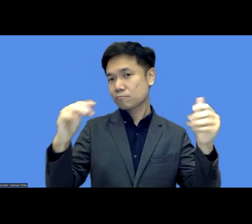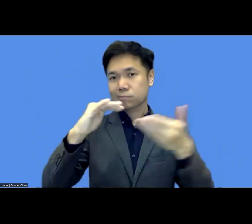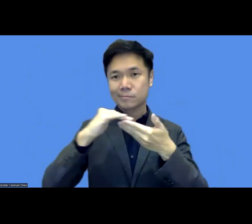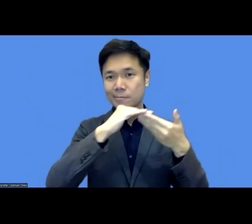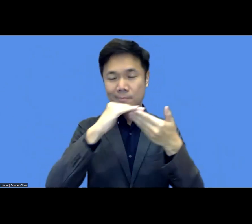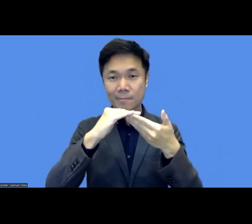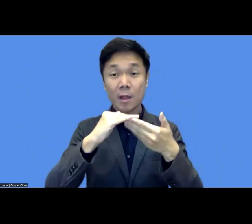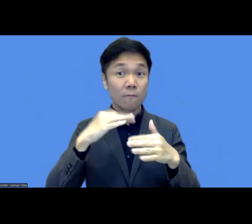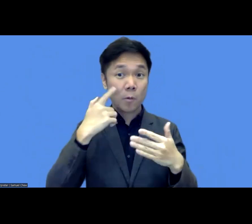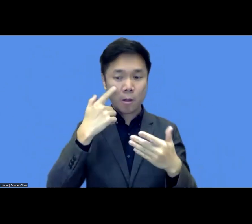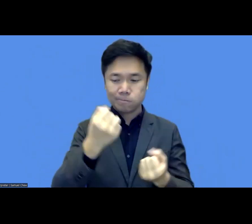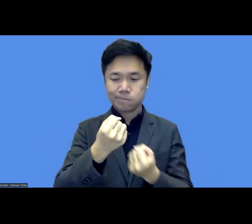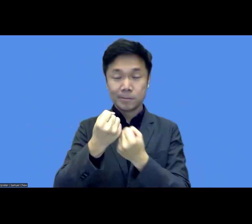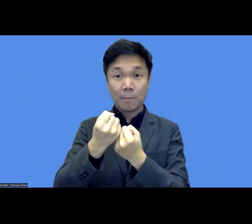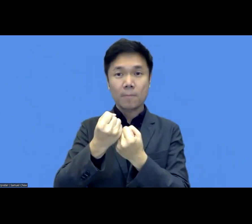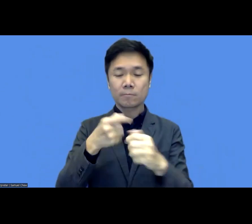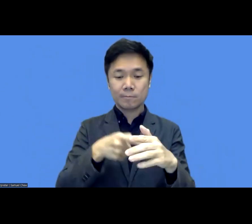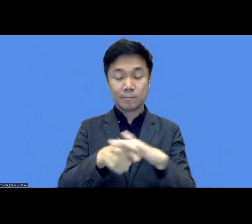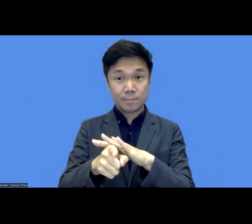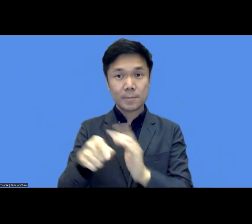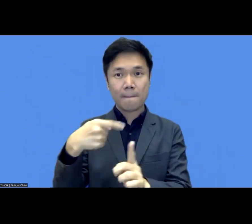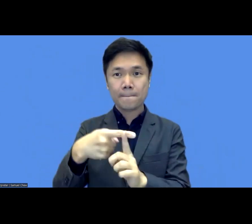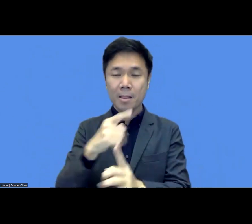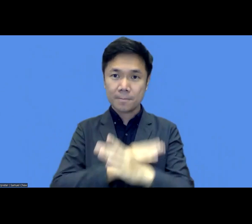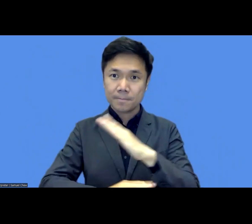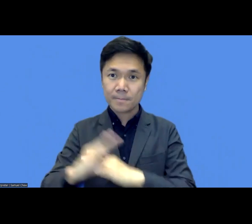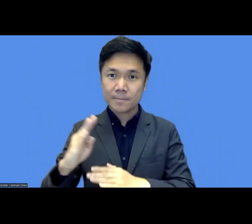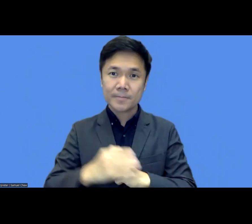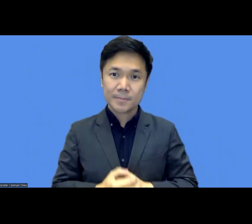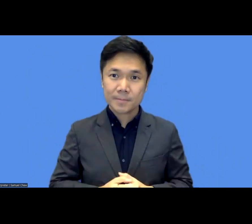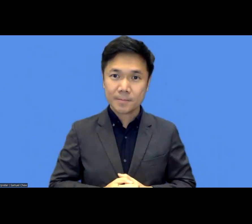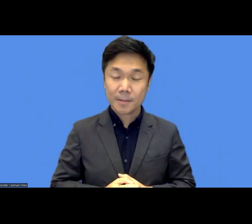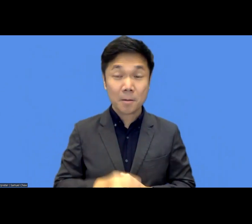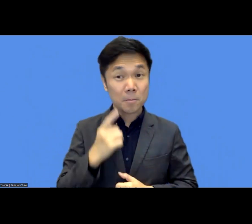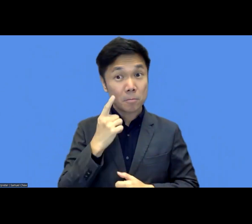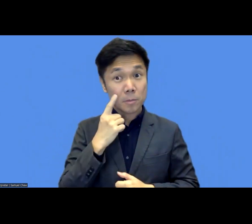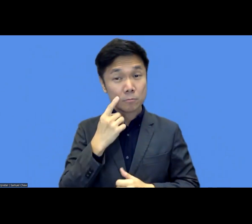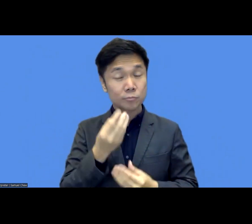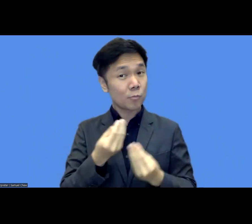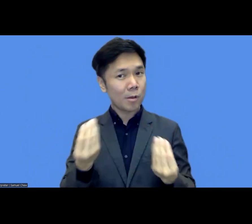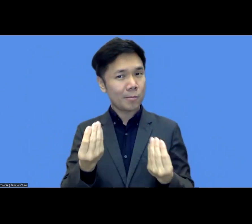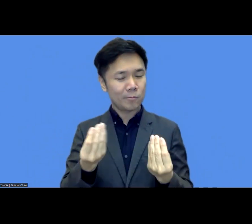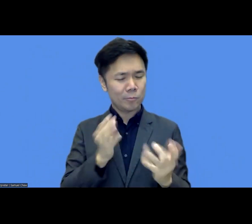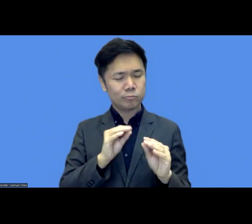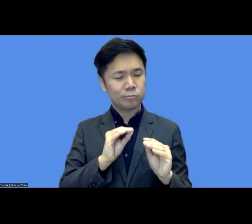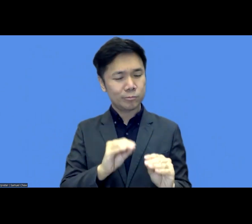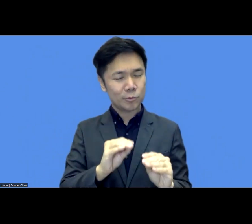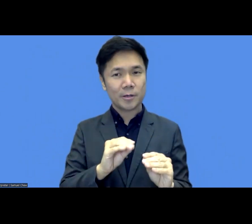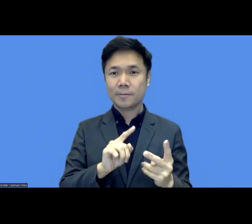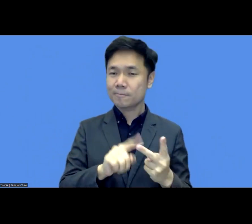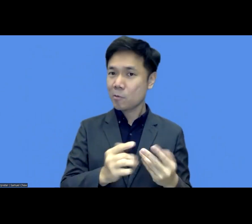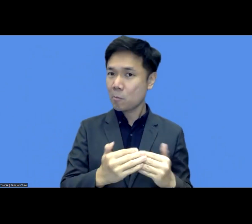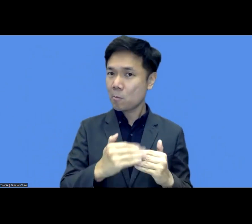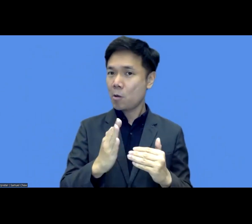para apoyar el compromiso de las personas migrantes con discapacidades, muchas oportunidades,